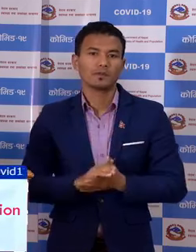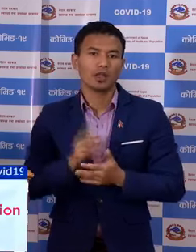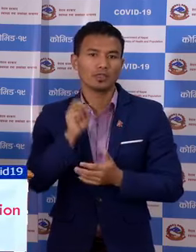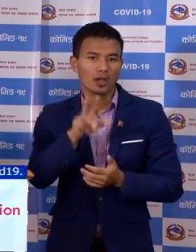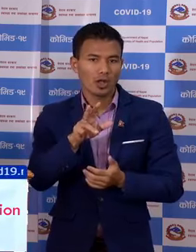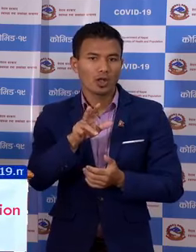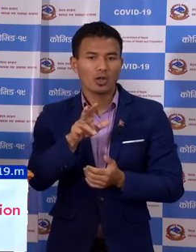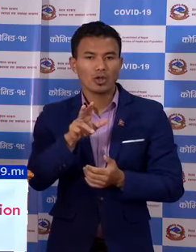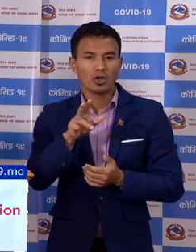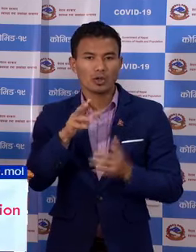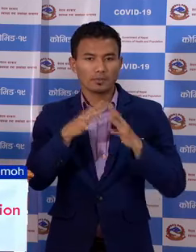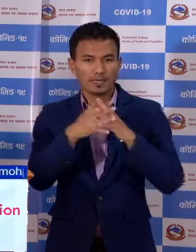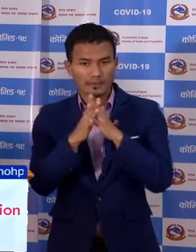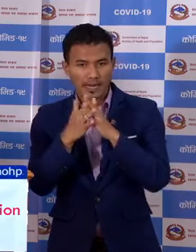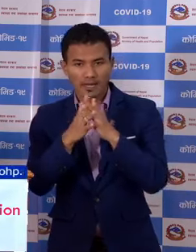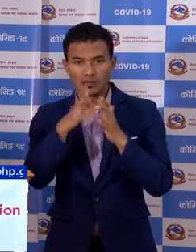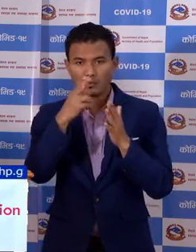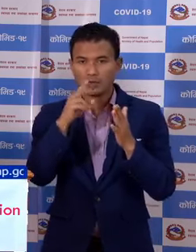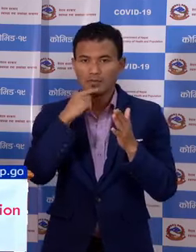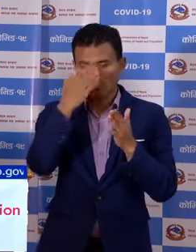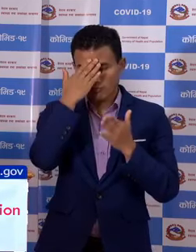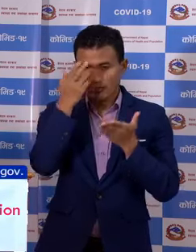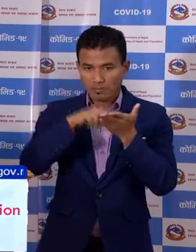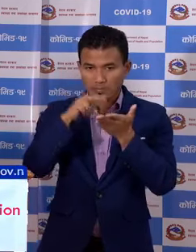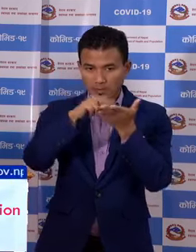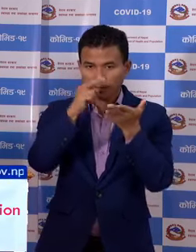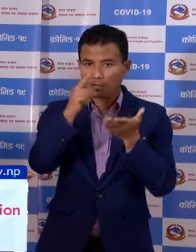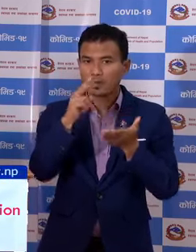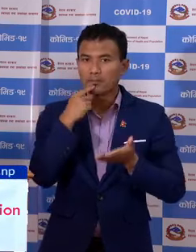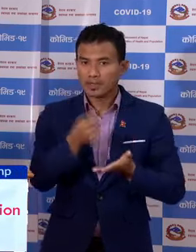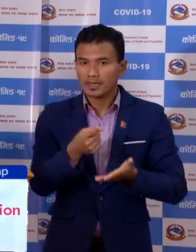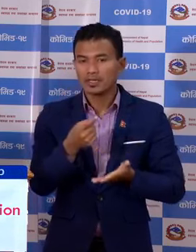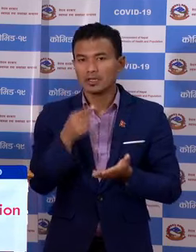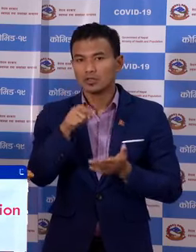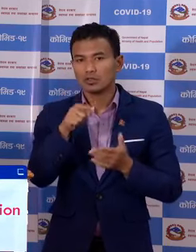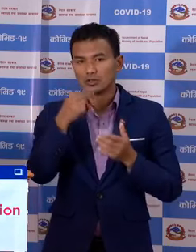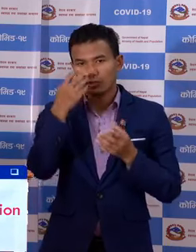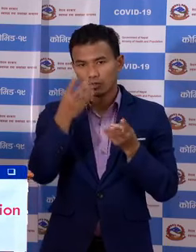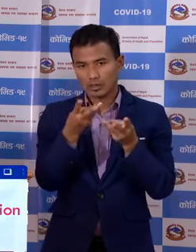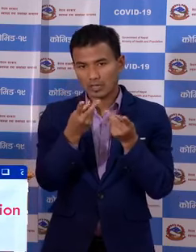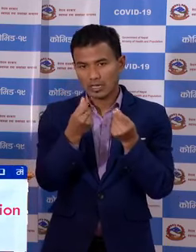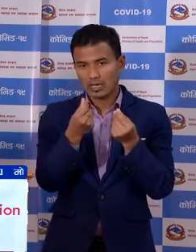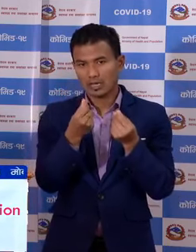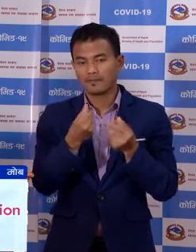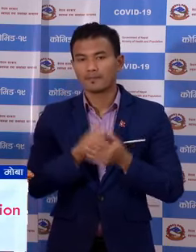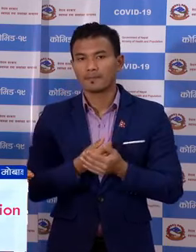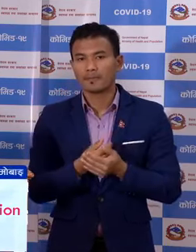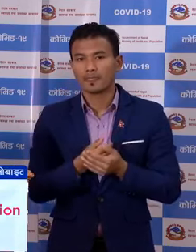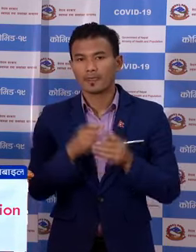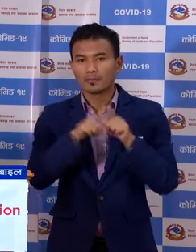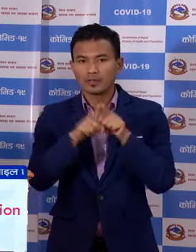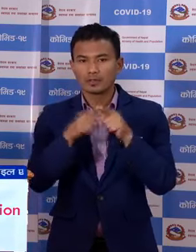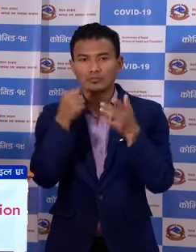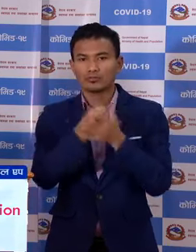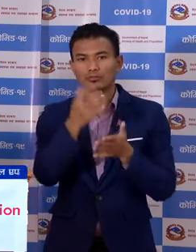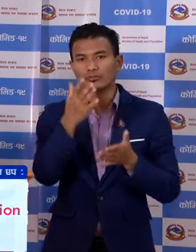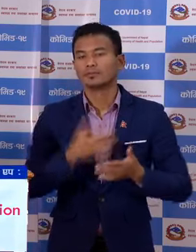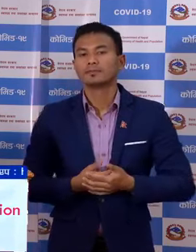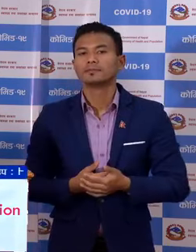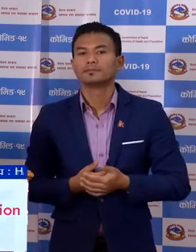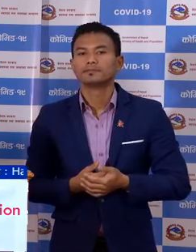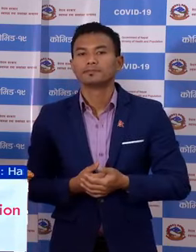तर भेडभाडले संक्रमण धेरै बढ्दै गयो भने यो संख्या पनि अपुग हुन